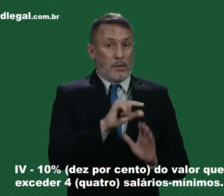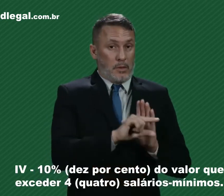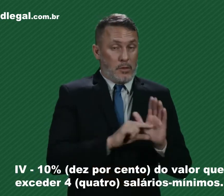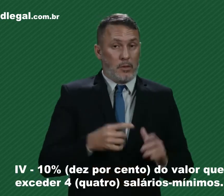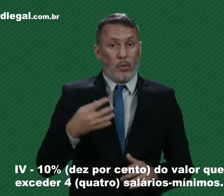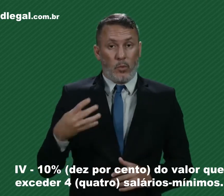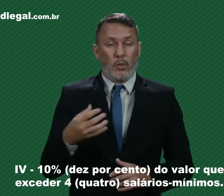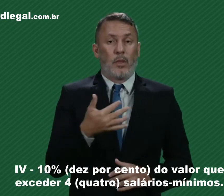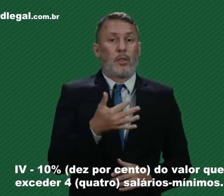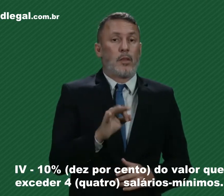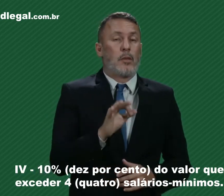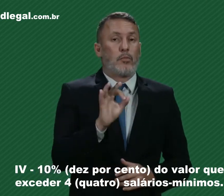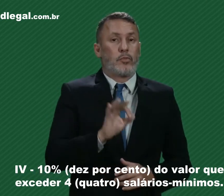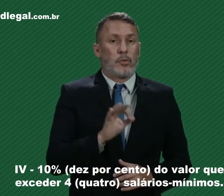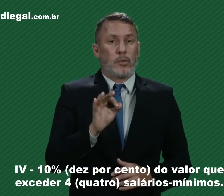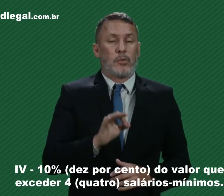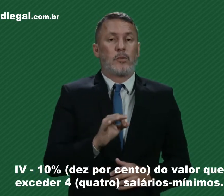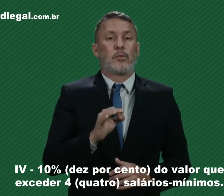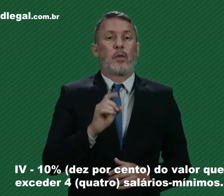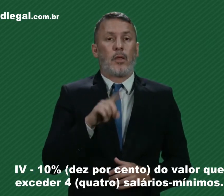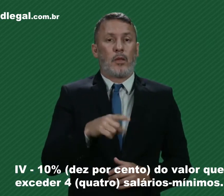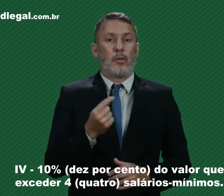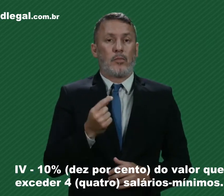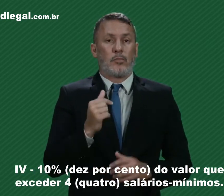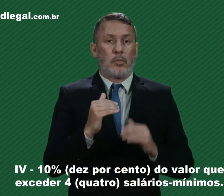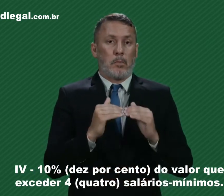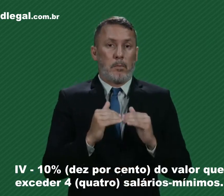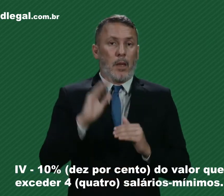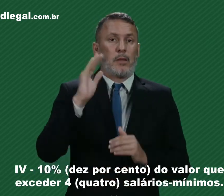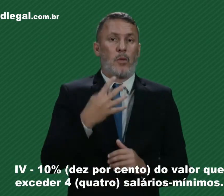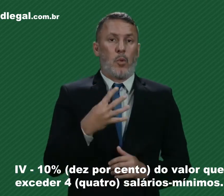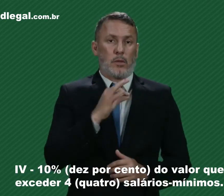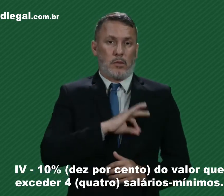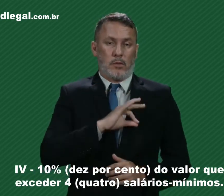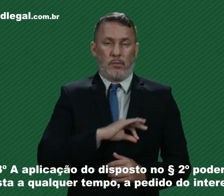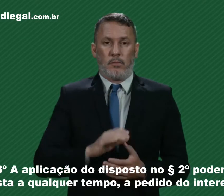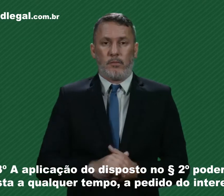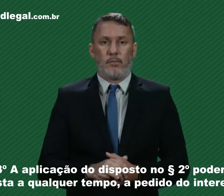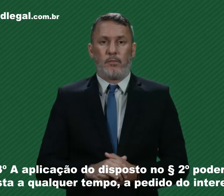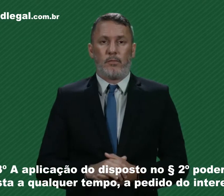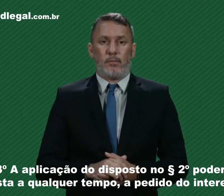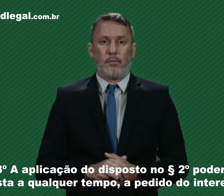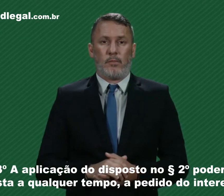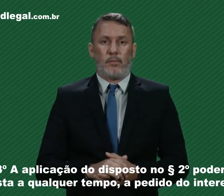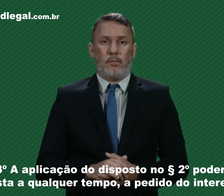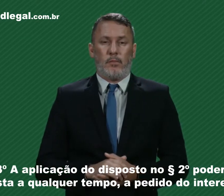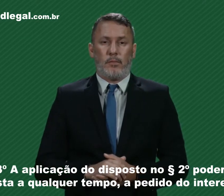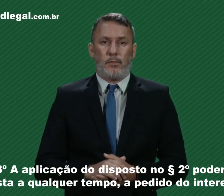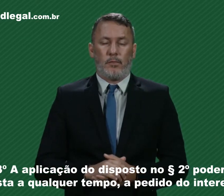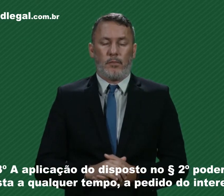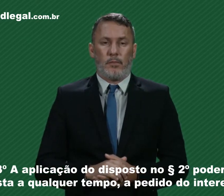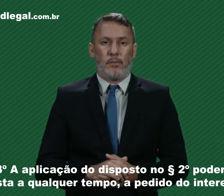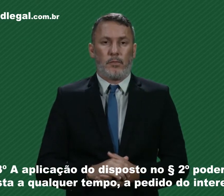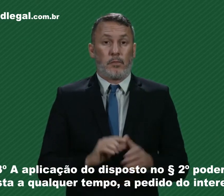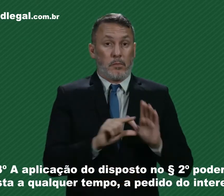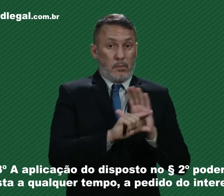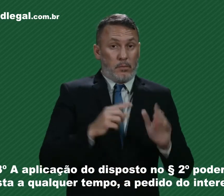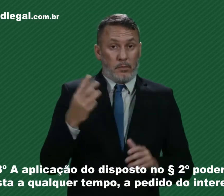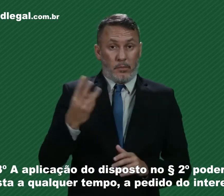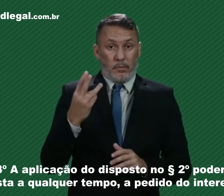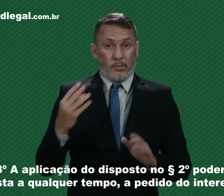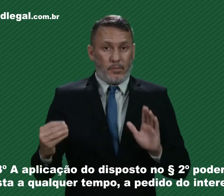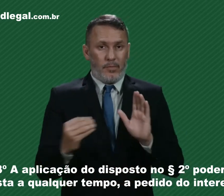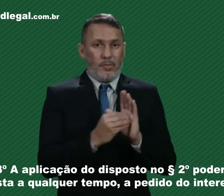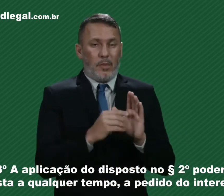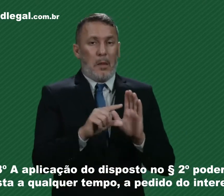inciso 4, 10% do valor que exceder 4 salários mínimos. Parágrafo 3º. A aplicação do